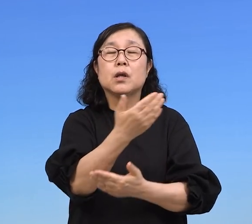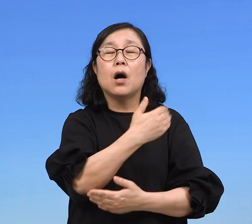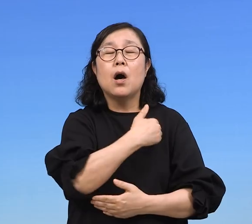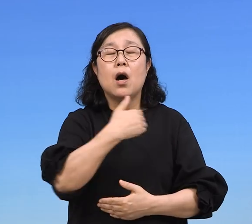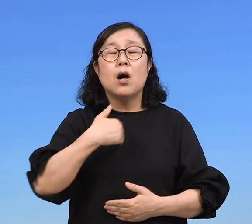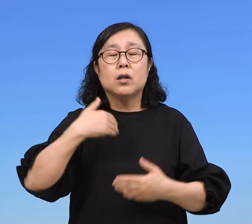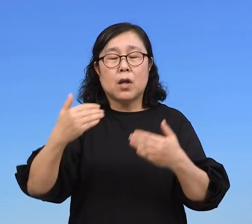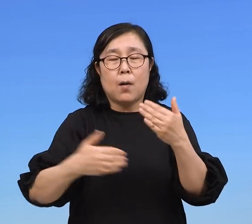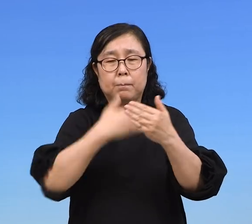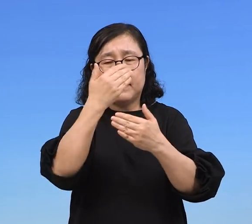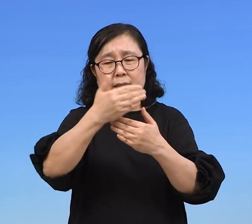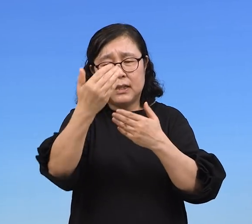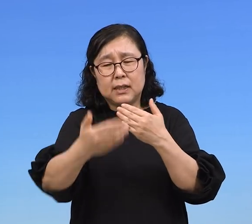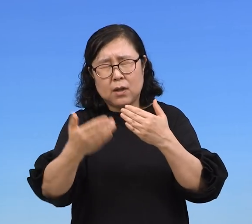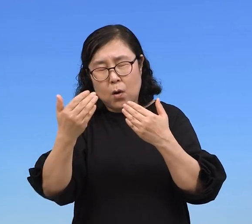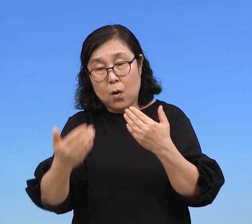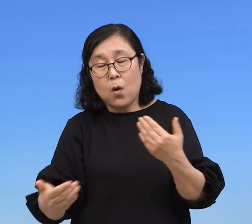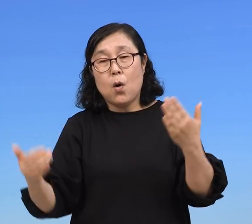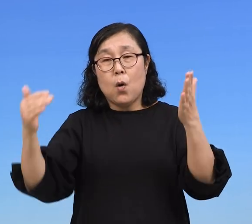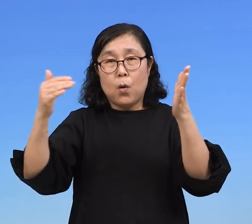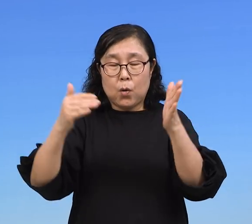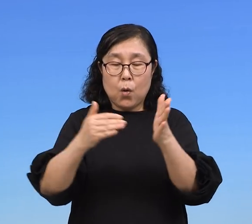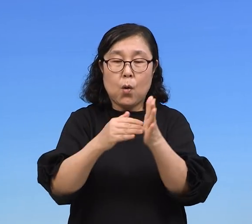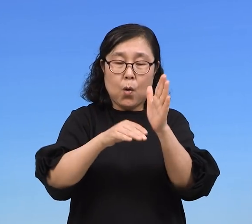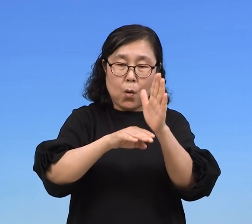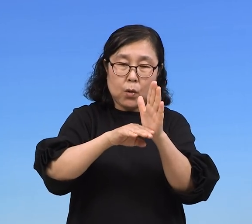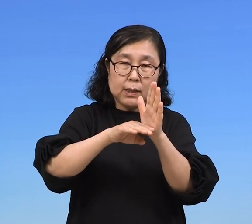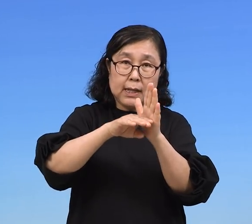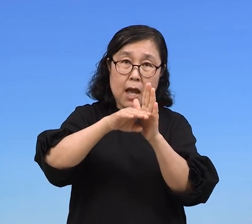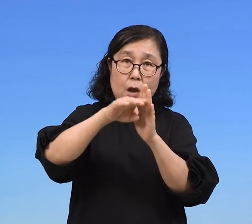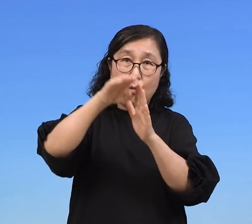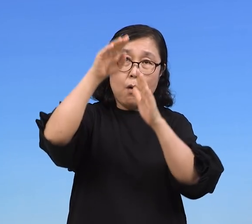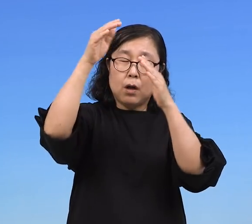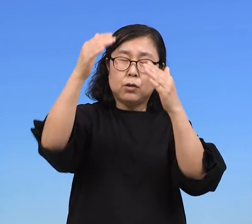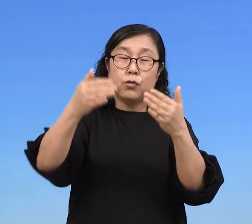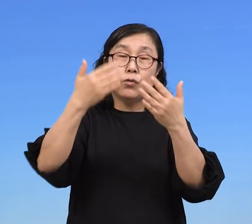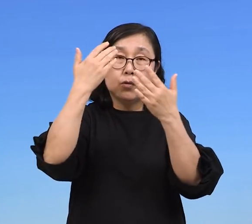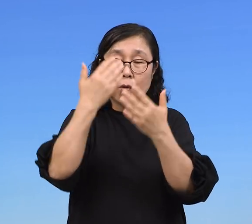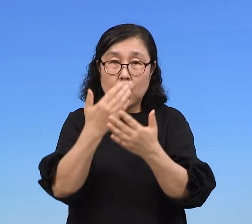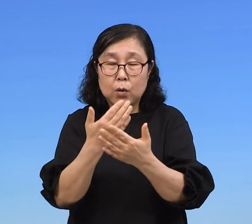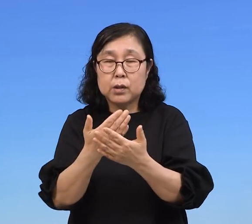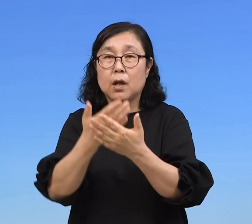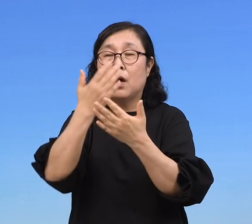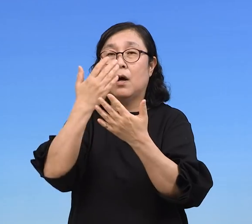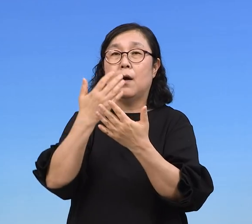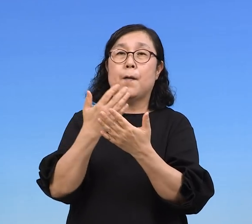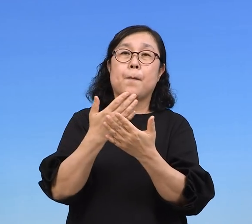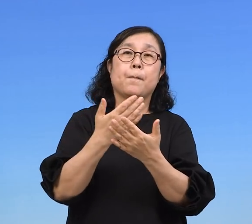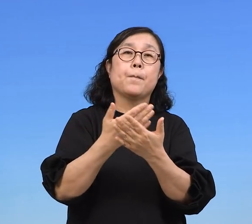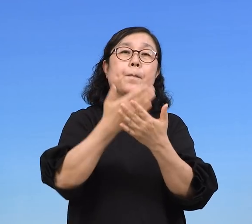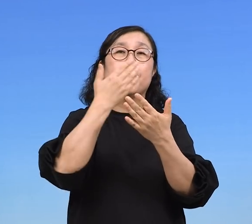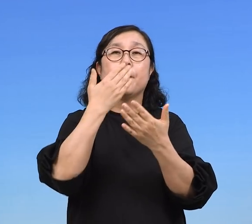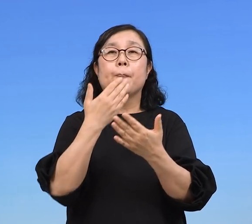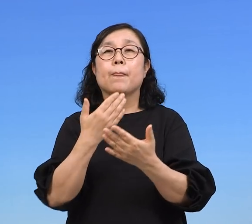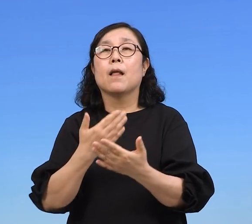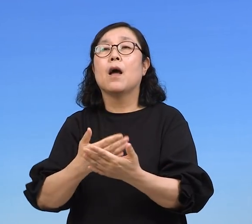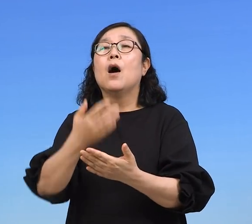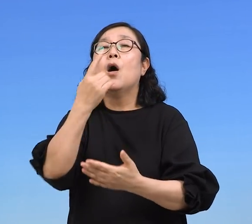넘치도록 채워주소서. 우리 다 자리에서 일어나셔서 마음을 다하여 갈망하며